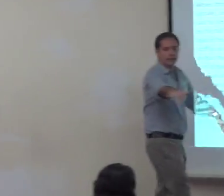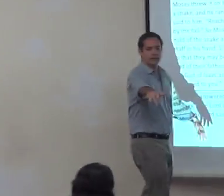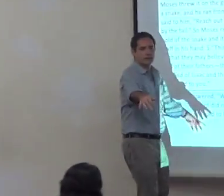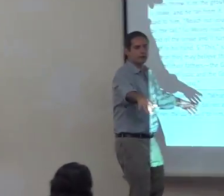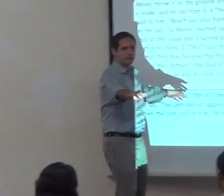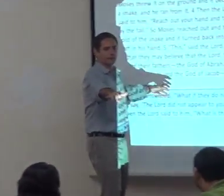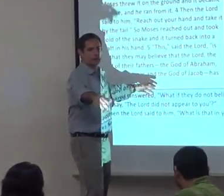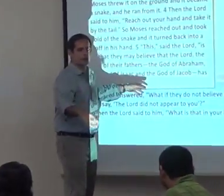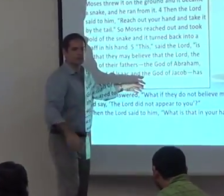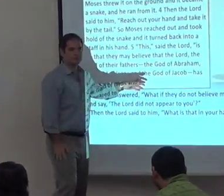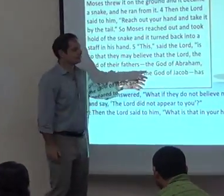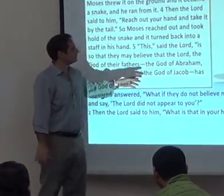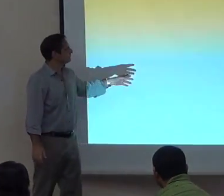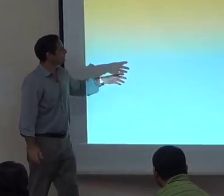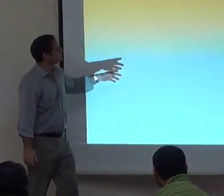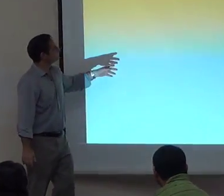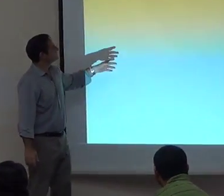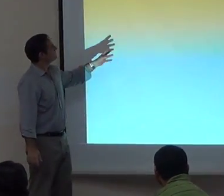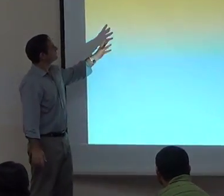está dormido, creo que está la Biblia.